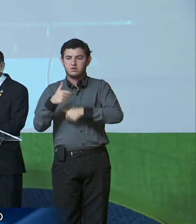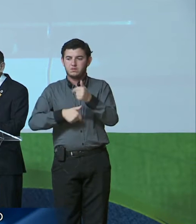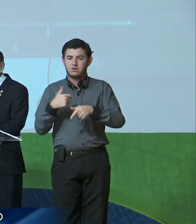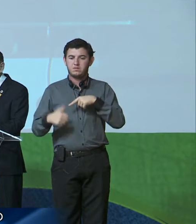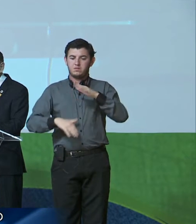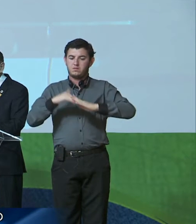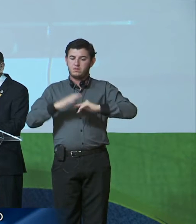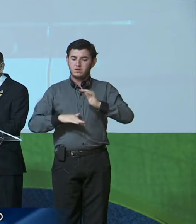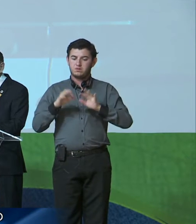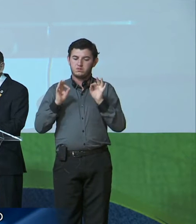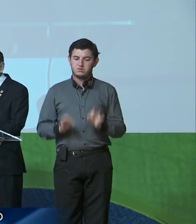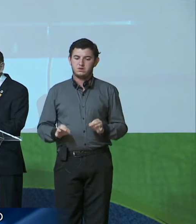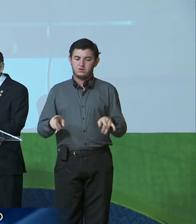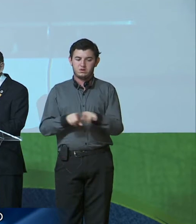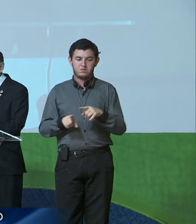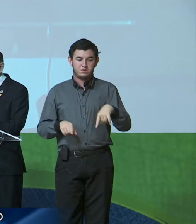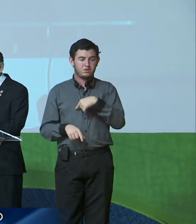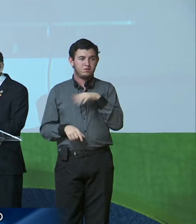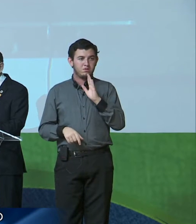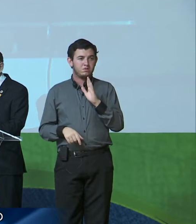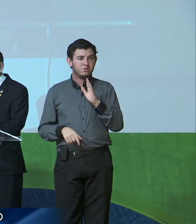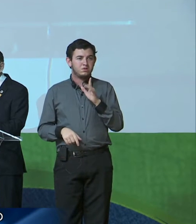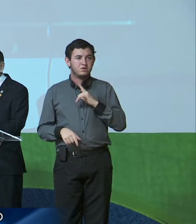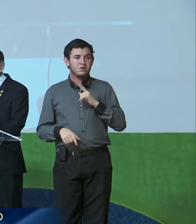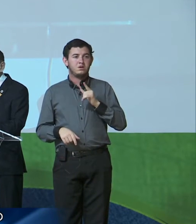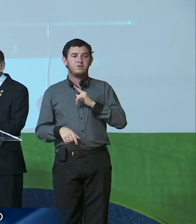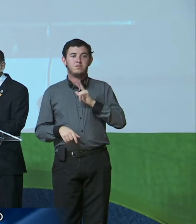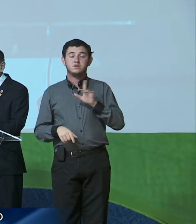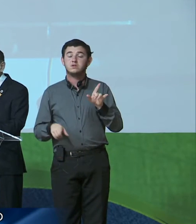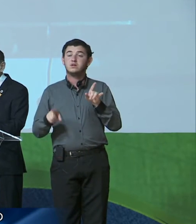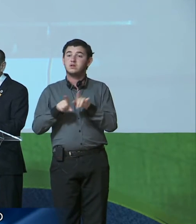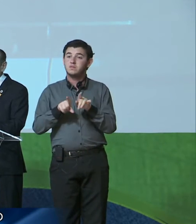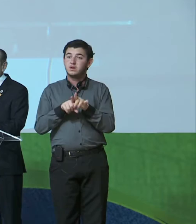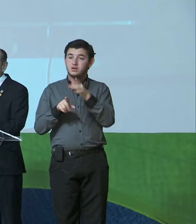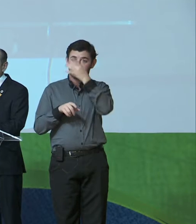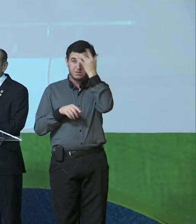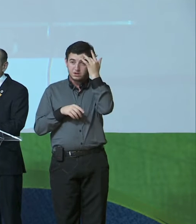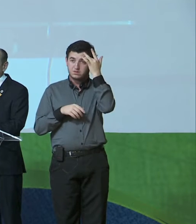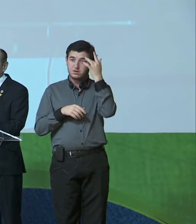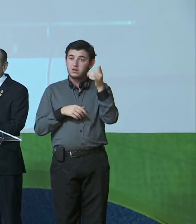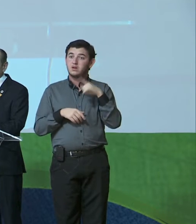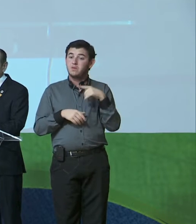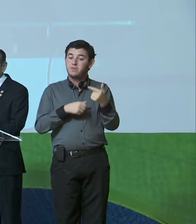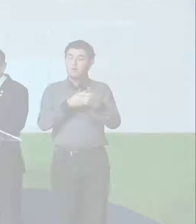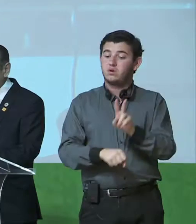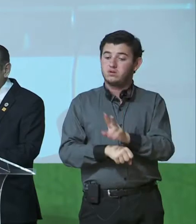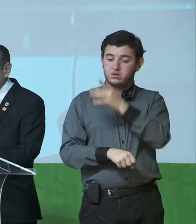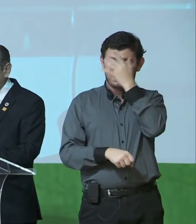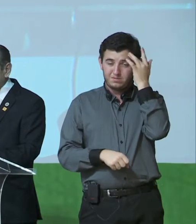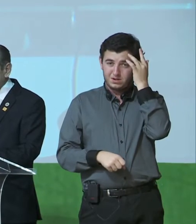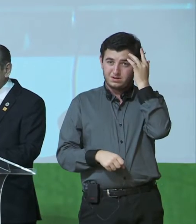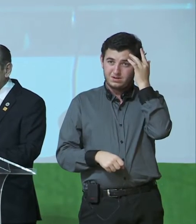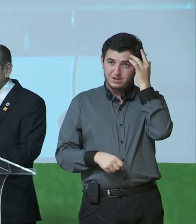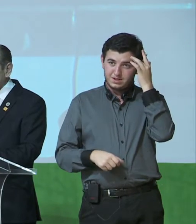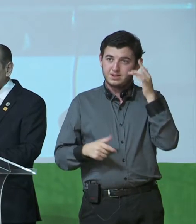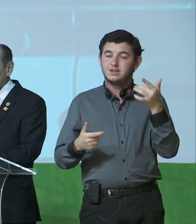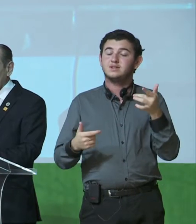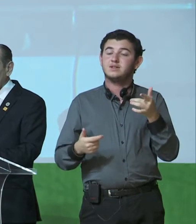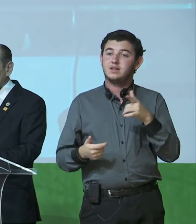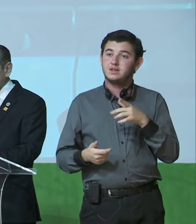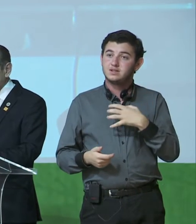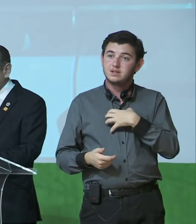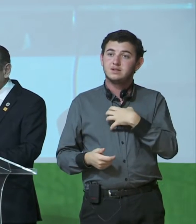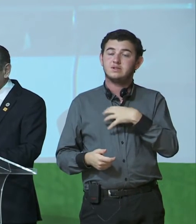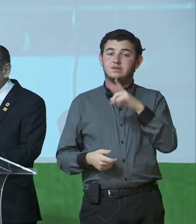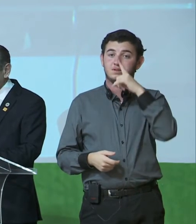de cooperação conjunta de atores da sociedade para que os resultados apareçam. Para assegurar